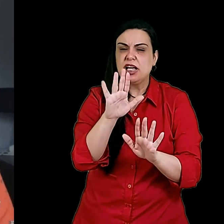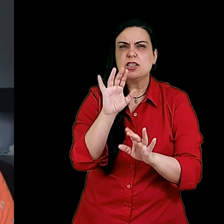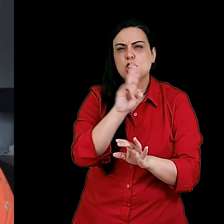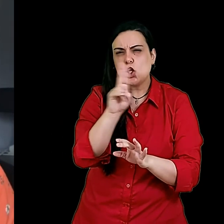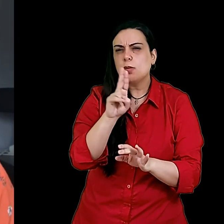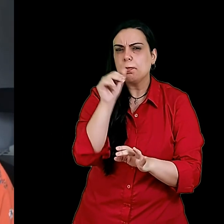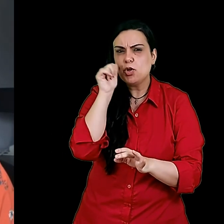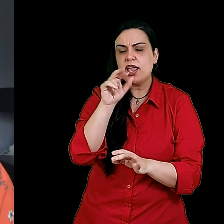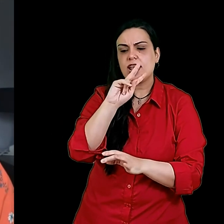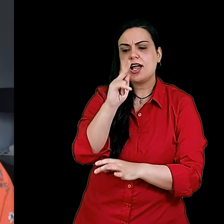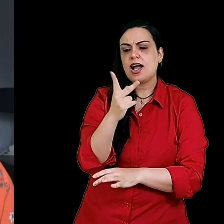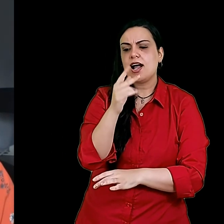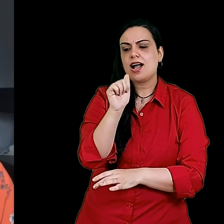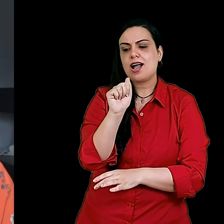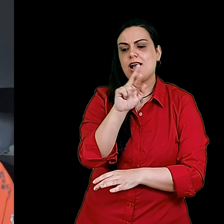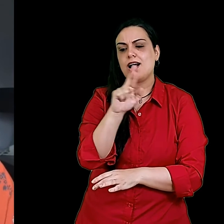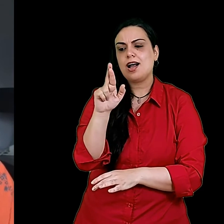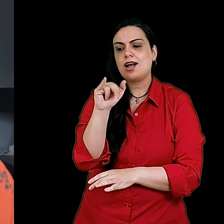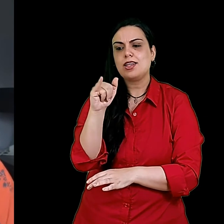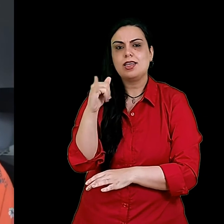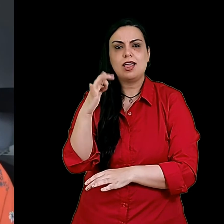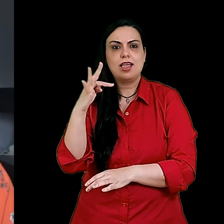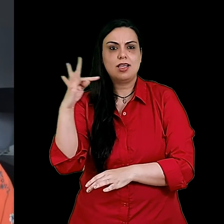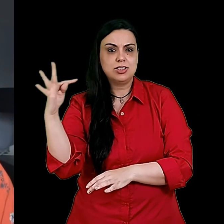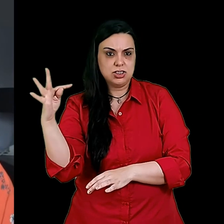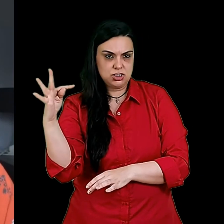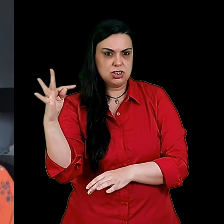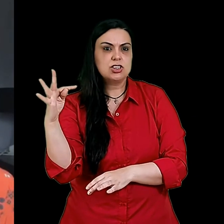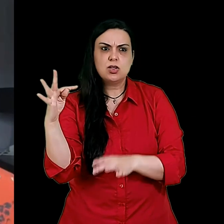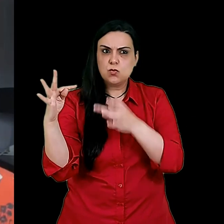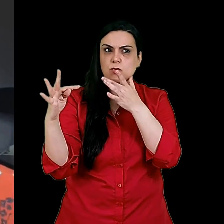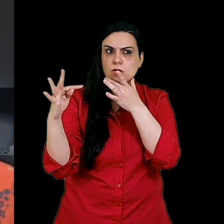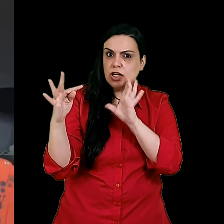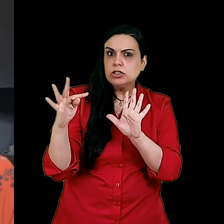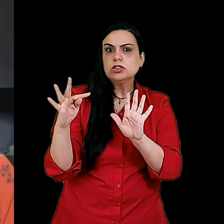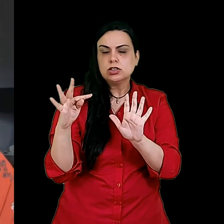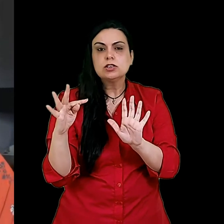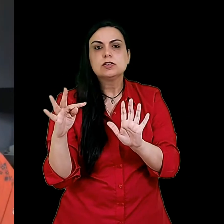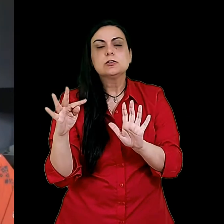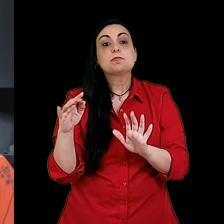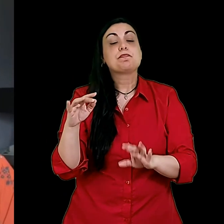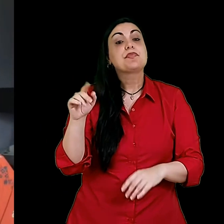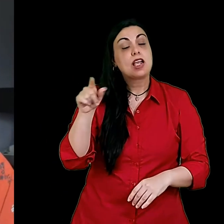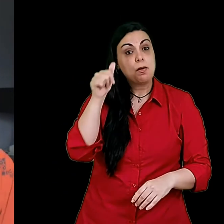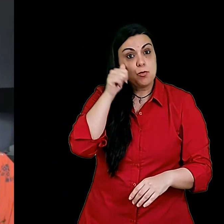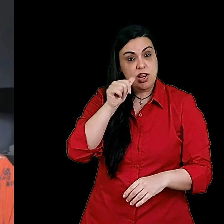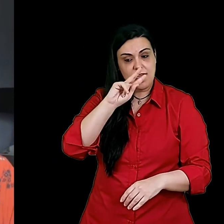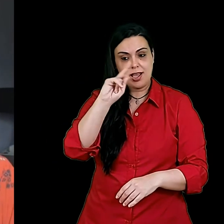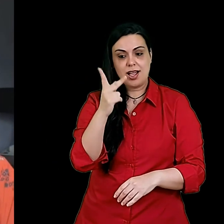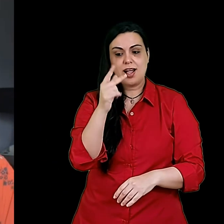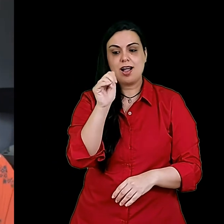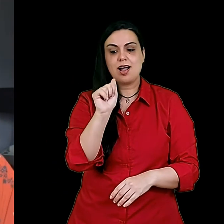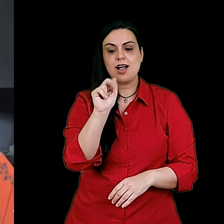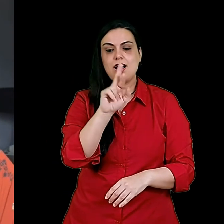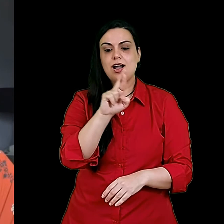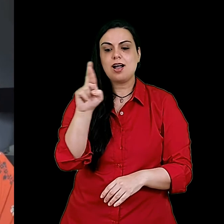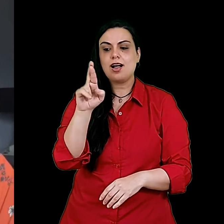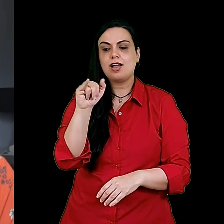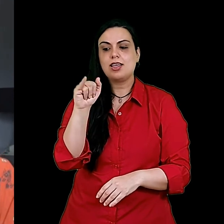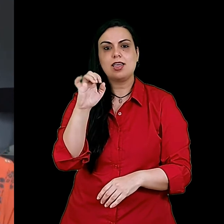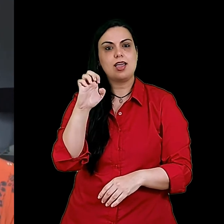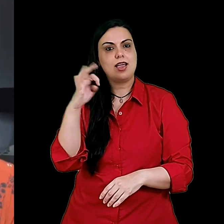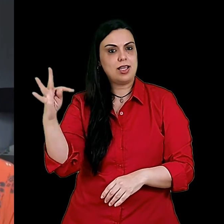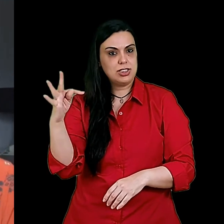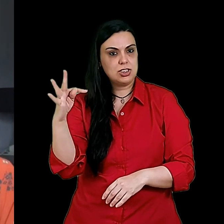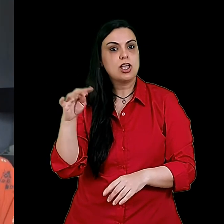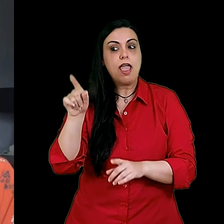me perdoa se não se pronuncia assim em inglês, mas é que eu sou brasileira. Mas se eu não me engano é Harriet, né? Ela foi